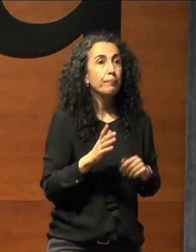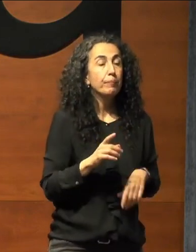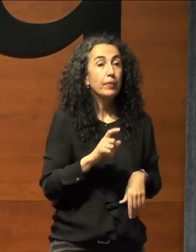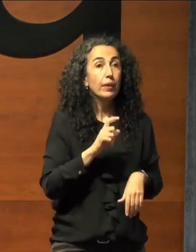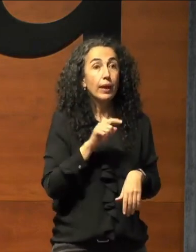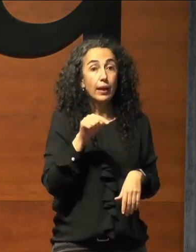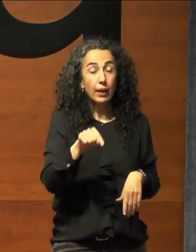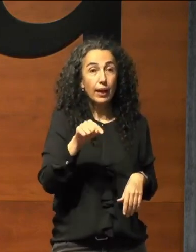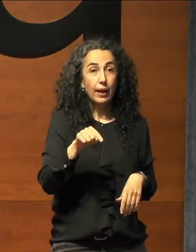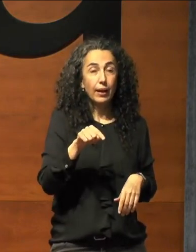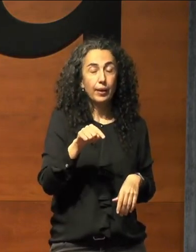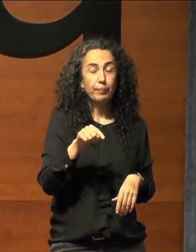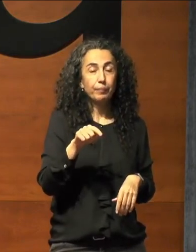suspenderlo.